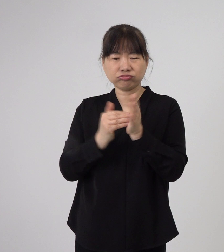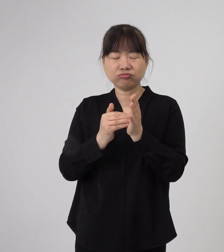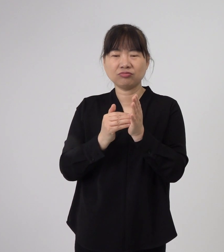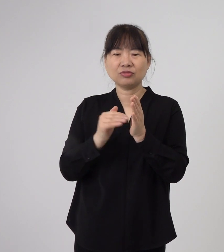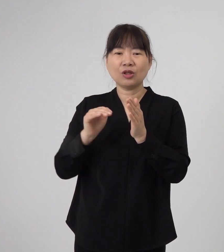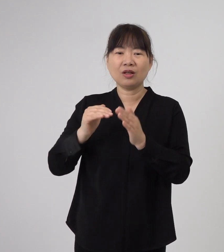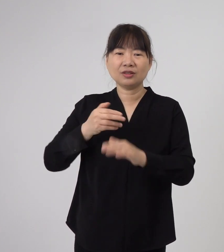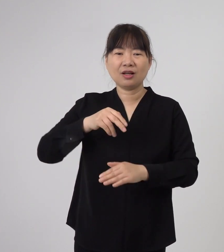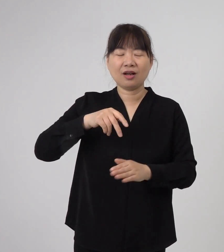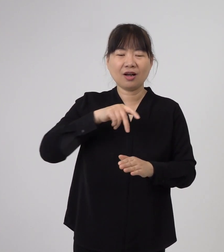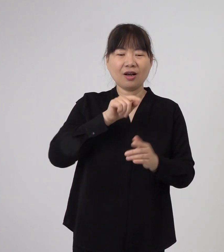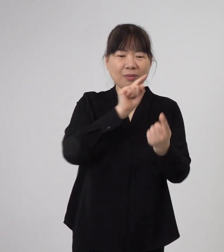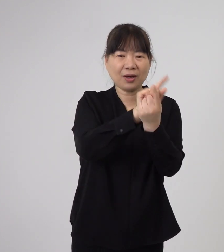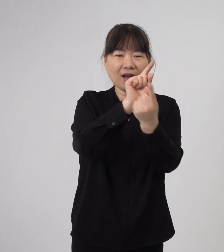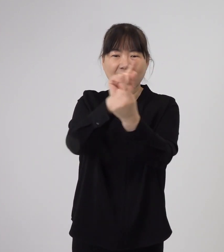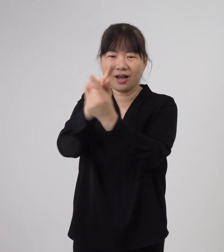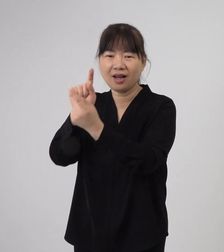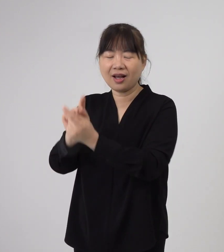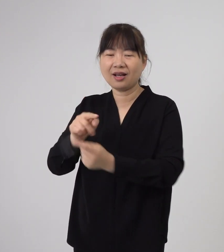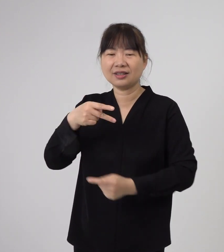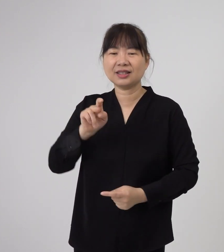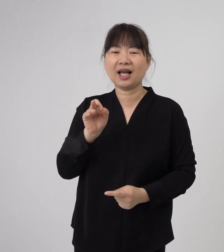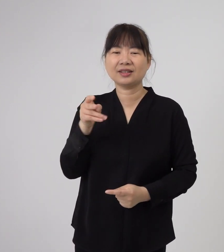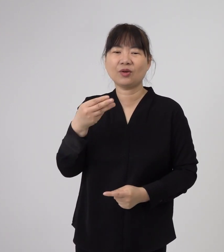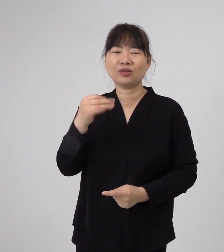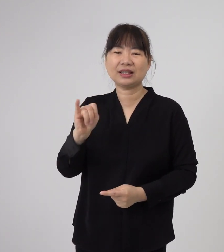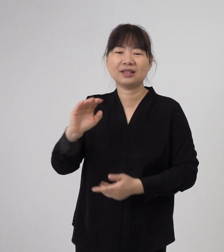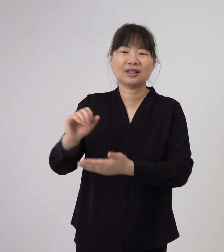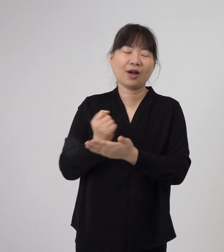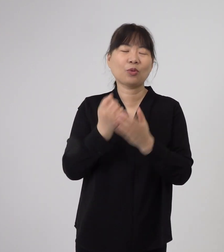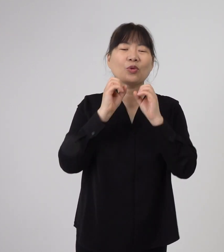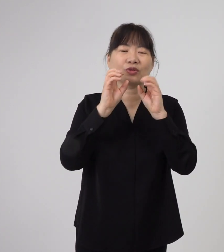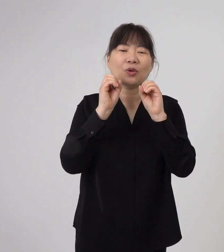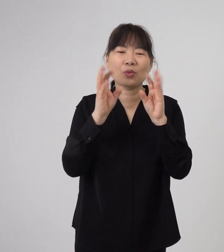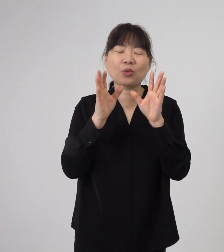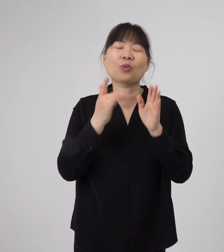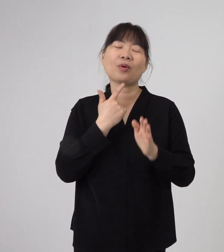돌아다니면서 사형리로 전도를 해요. 그런데